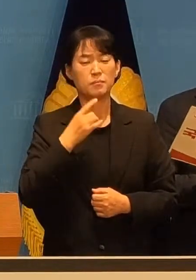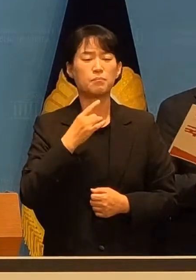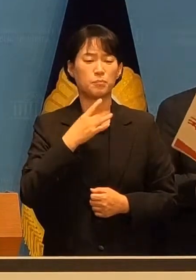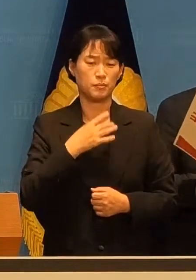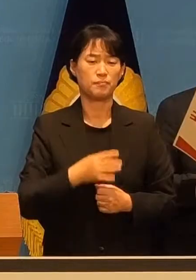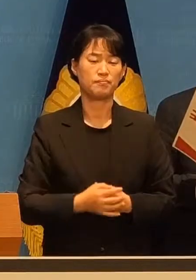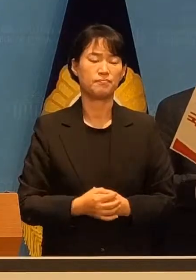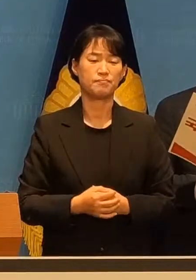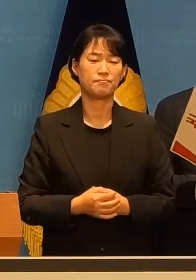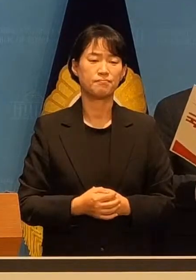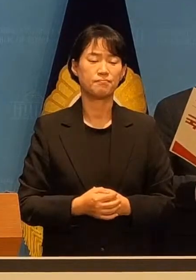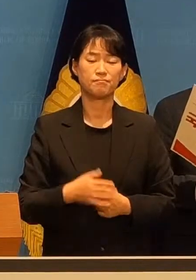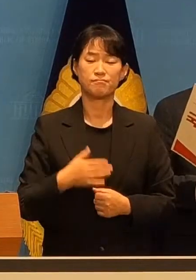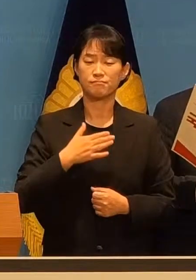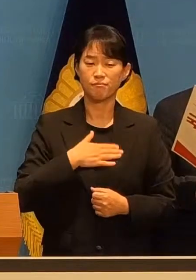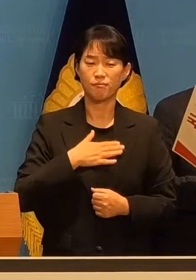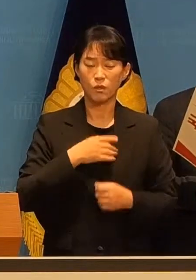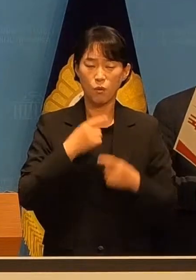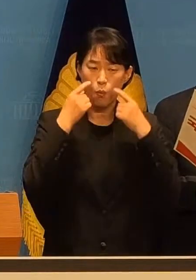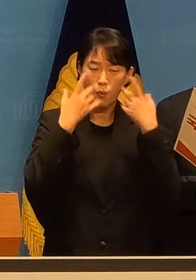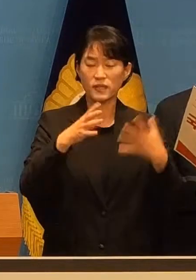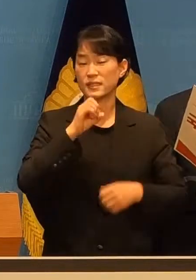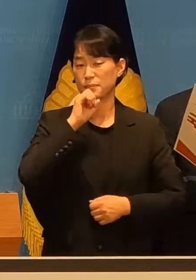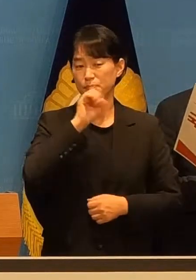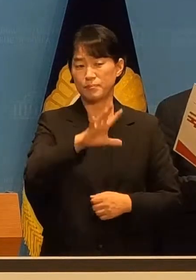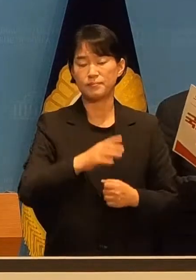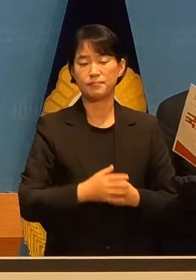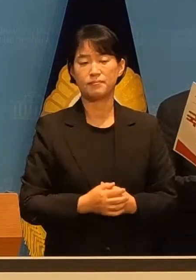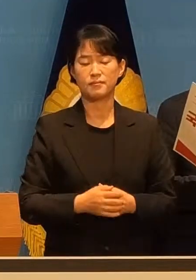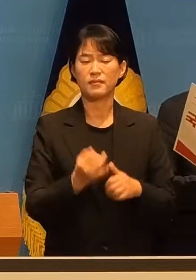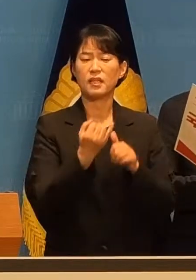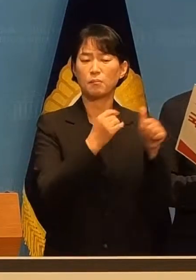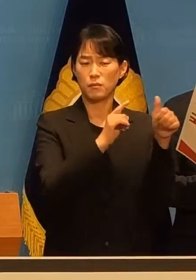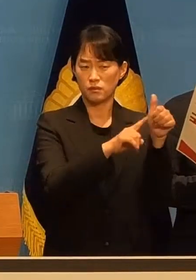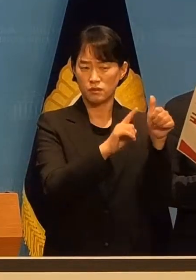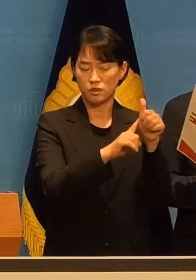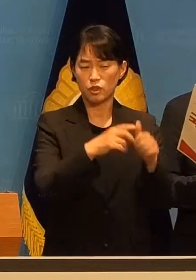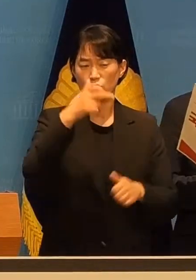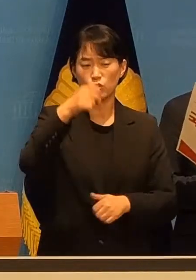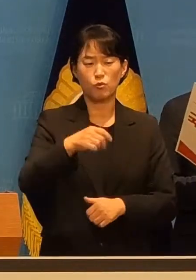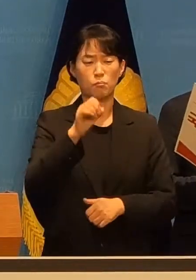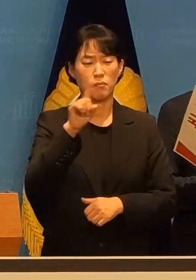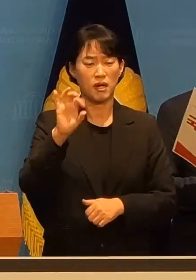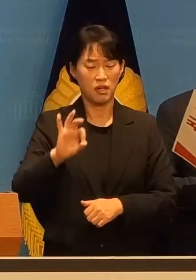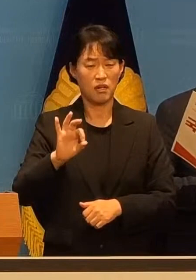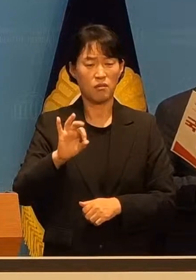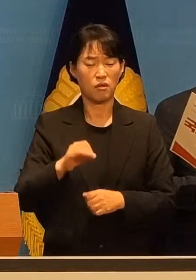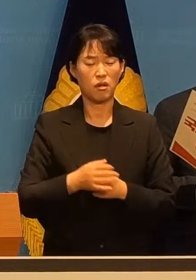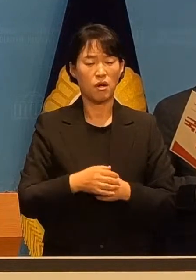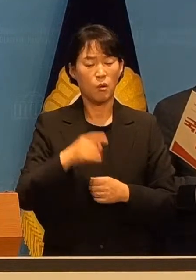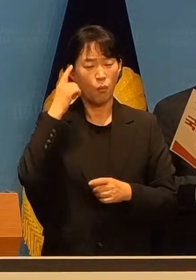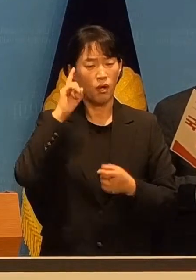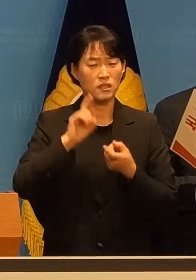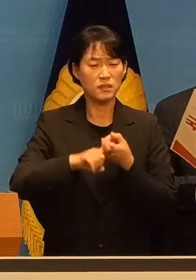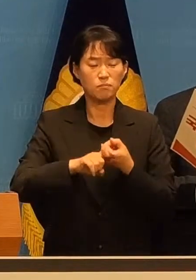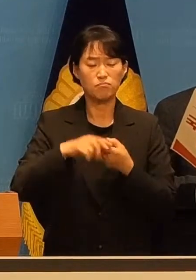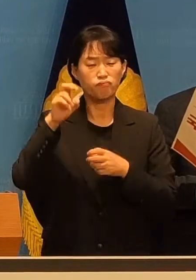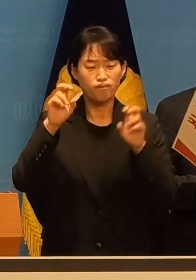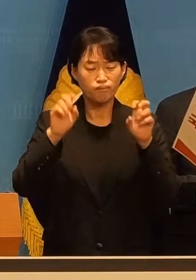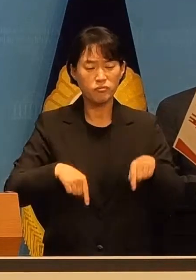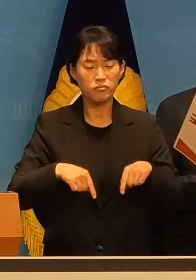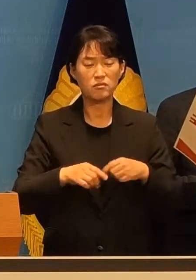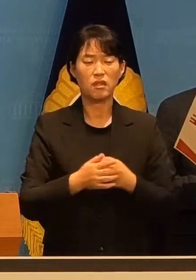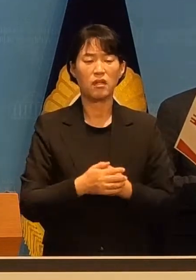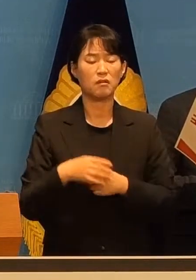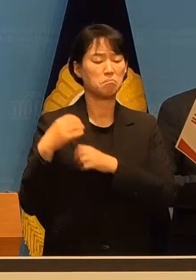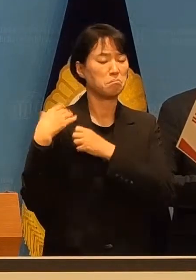않았습니다. 저는 분명히 말합니다. 남편은 쿠팡과 대리점의 무관심과 구조적 방치